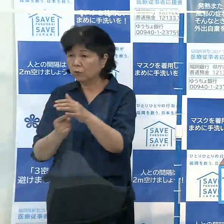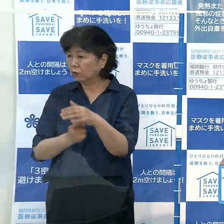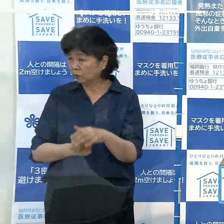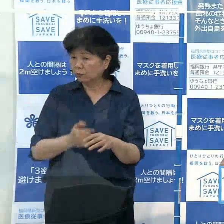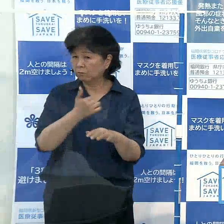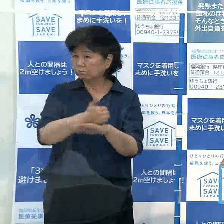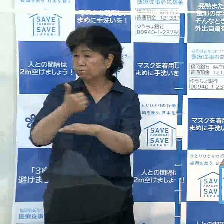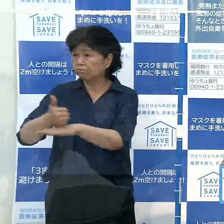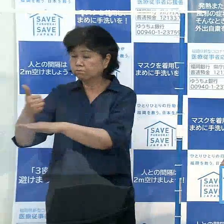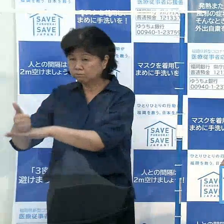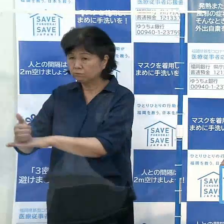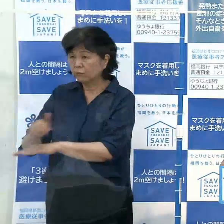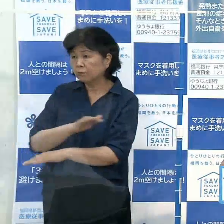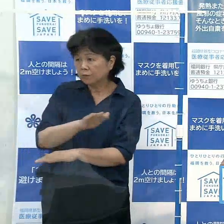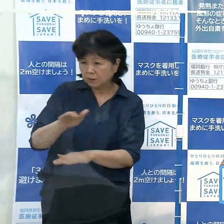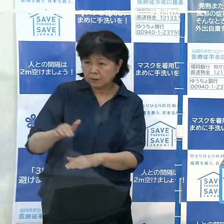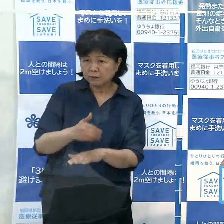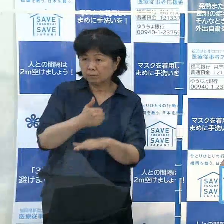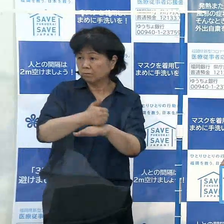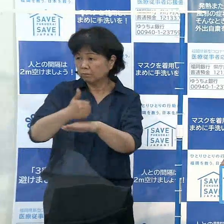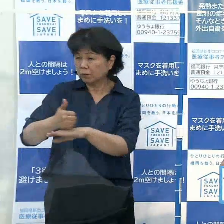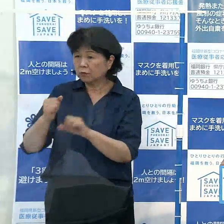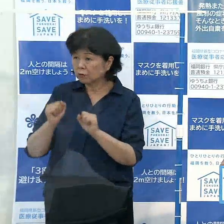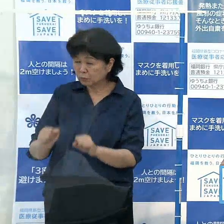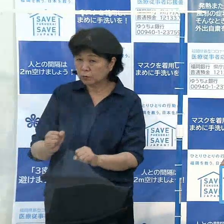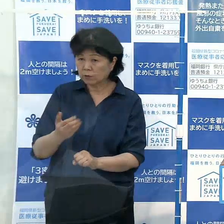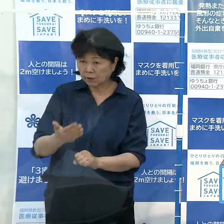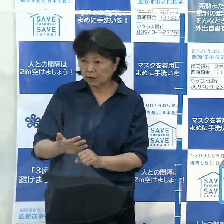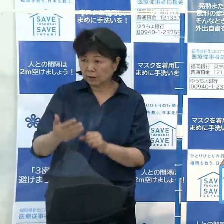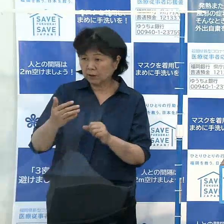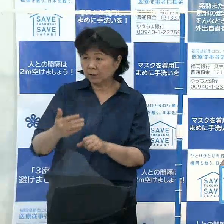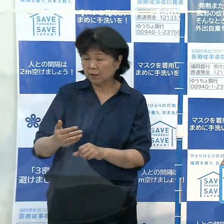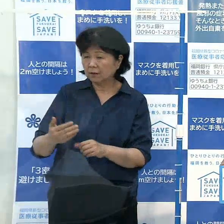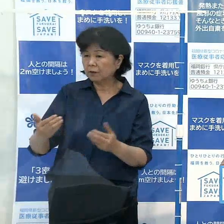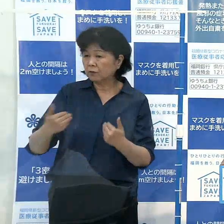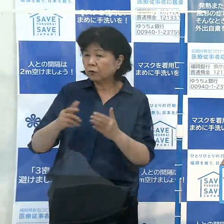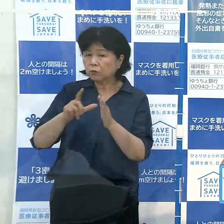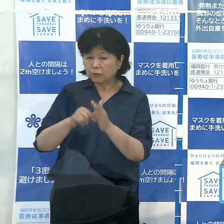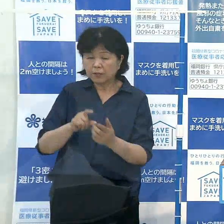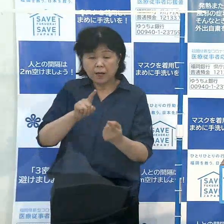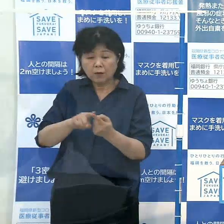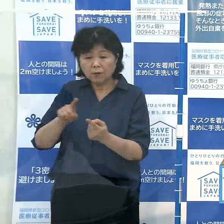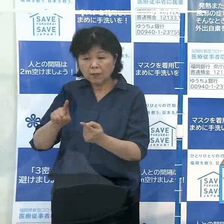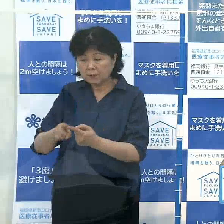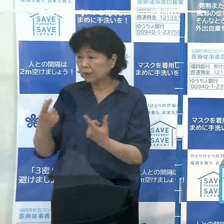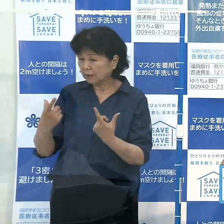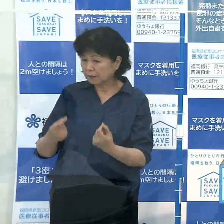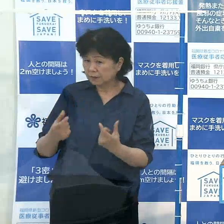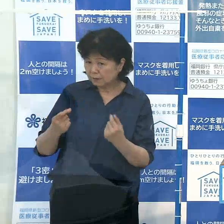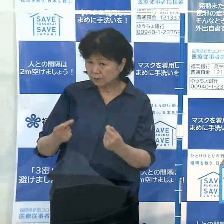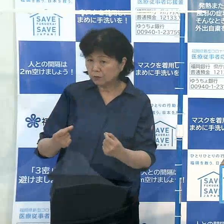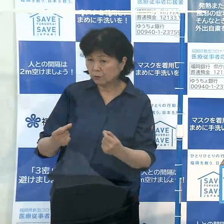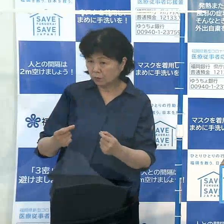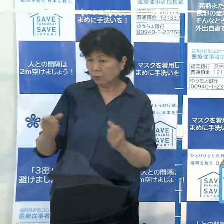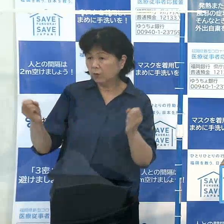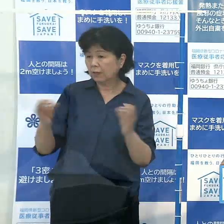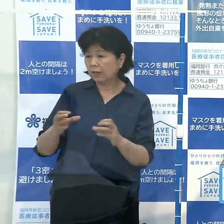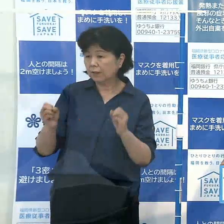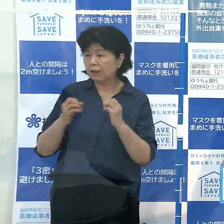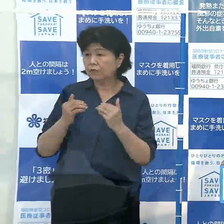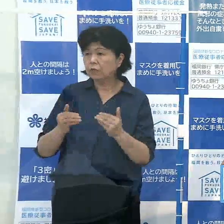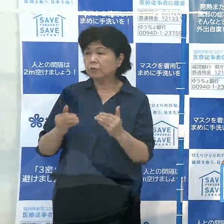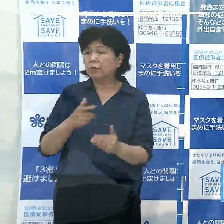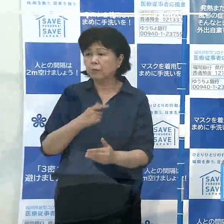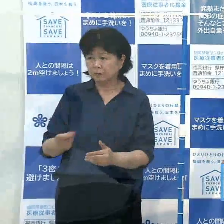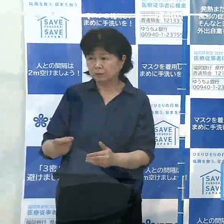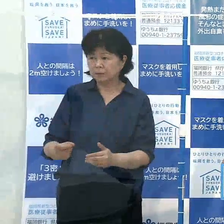の、2社でやるのか、別としまして、必要に応じて、それはしっかりやっていきたいと思っています。 もう高島市長とはその、なんていうんです